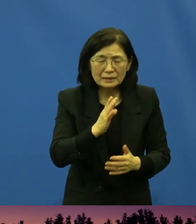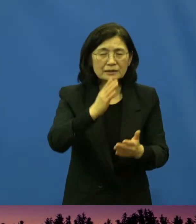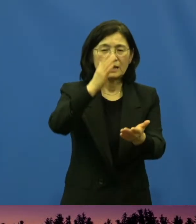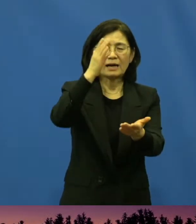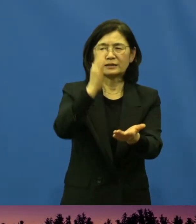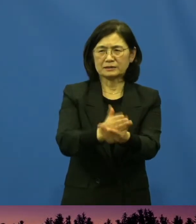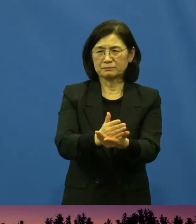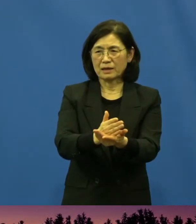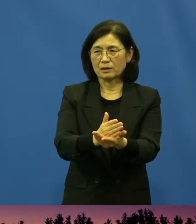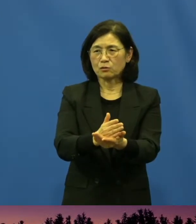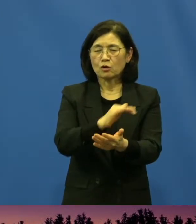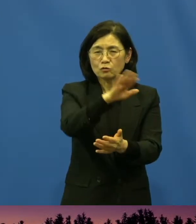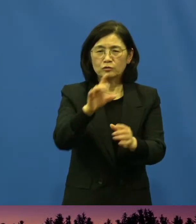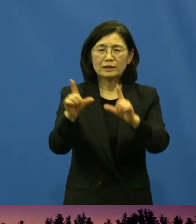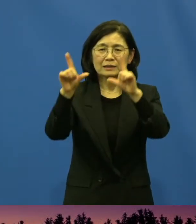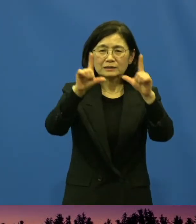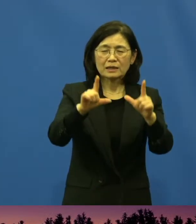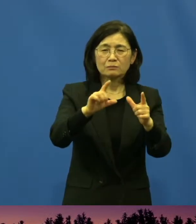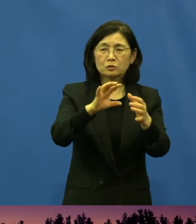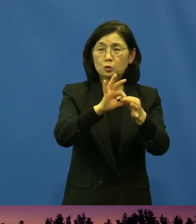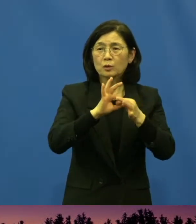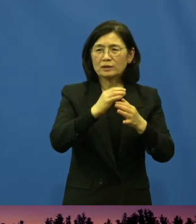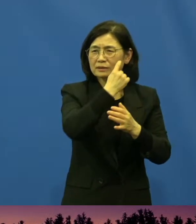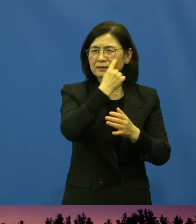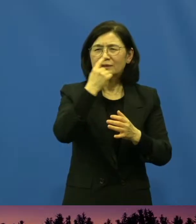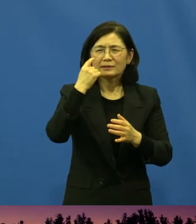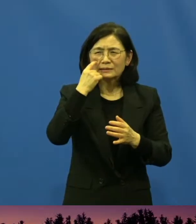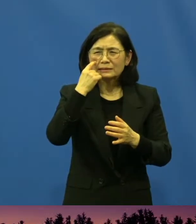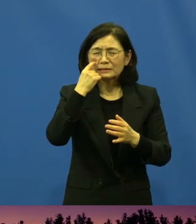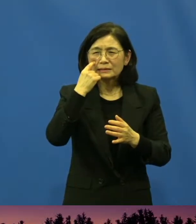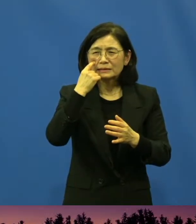실력으로 증명하는 삶을 살아야 된다는 거예요.